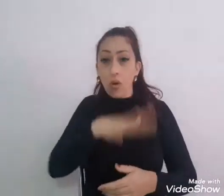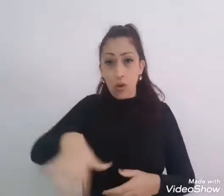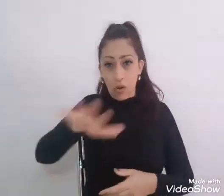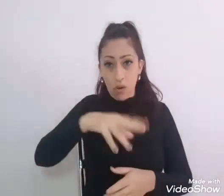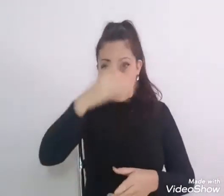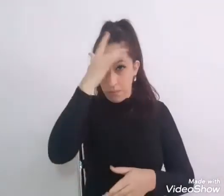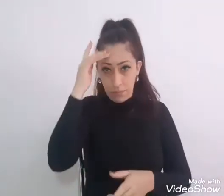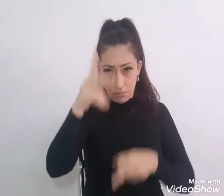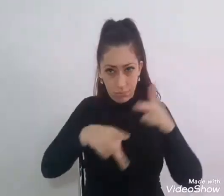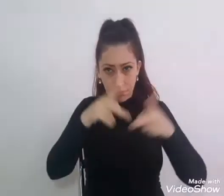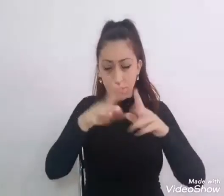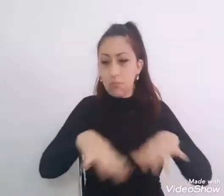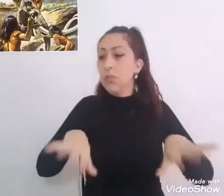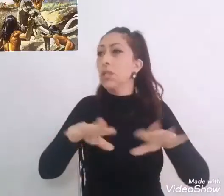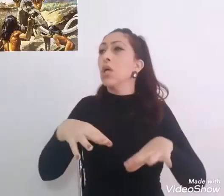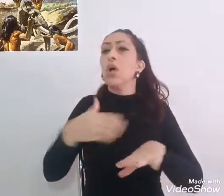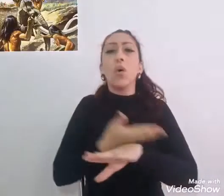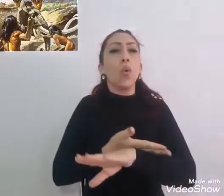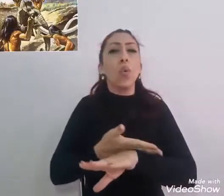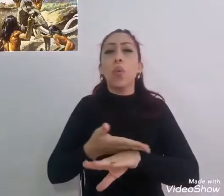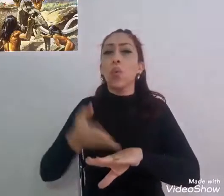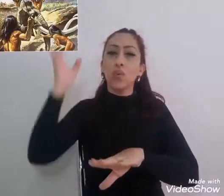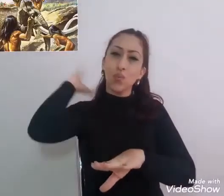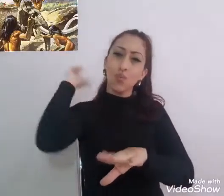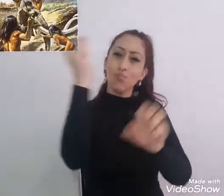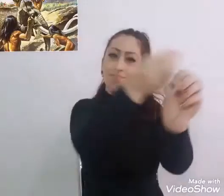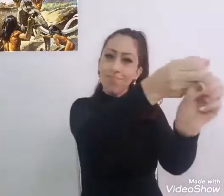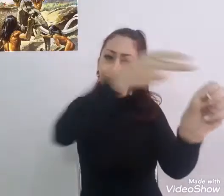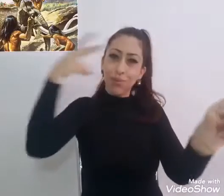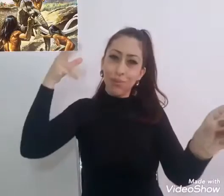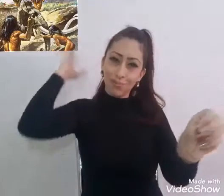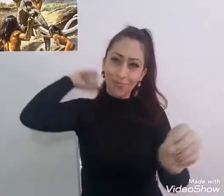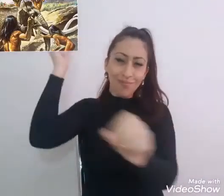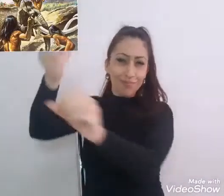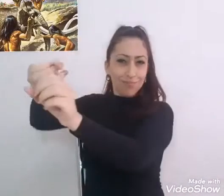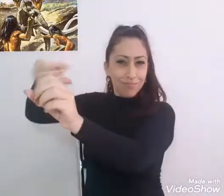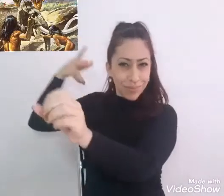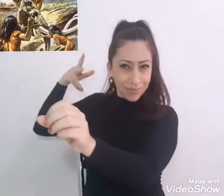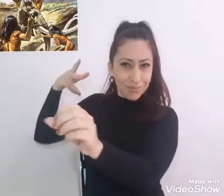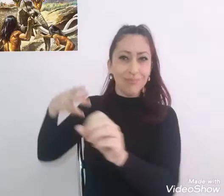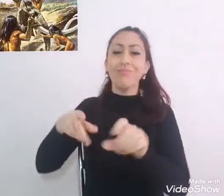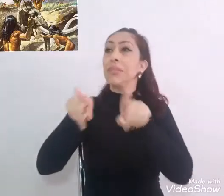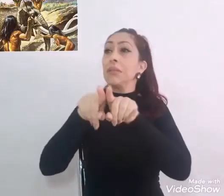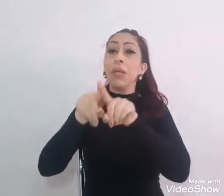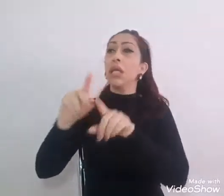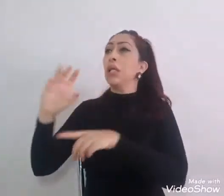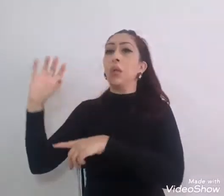Viviam normalmente em cavernas, os homens das cavernas viveram durante o Paleolítico, né? Então, o que eram caçadores e coletores? Eram